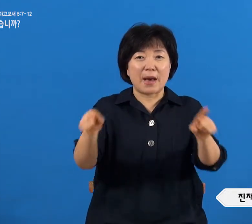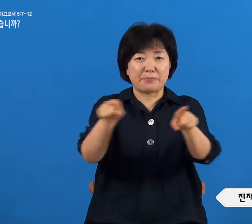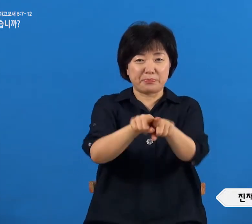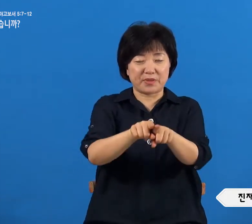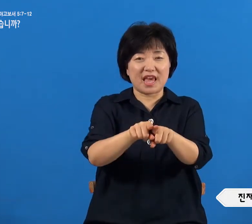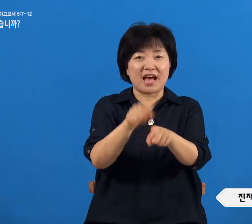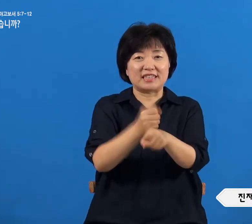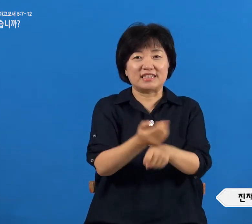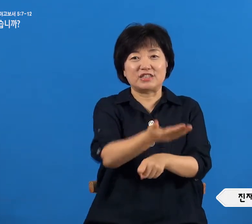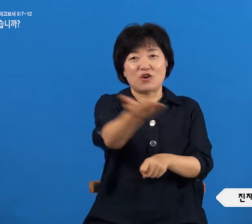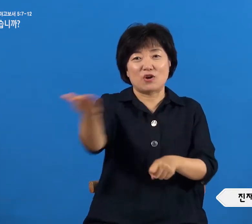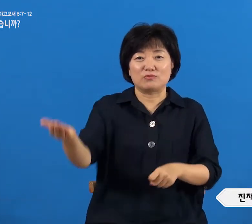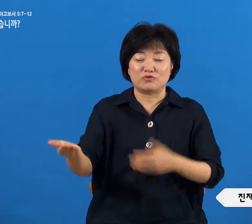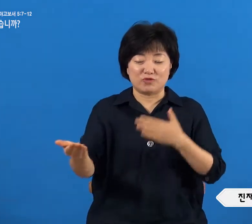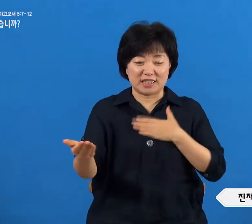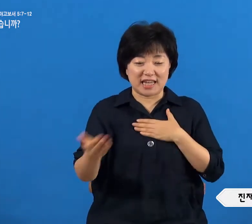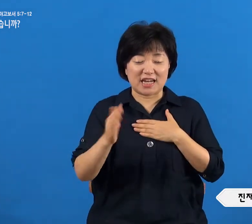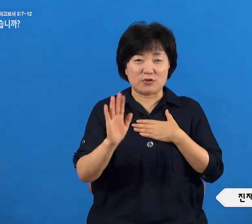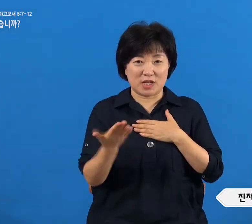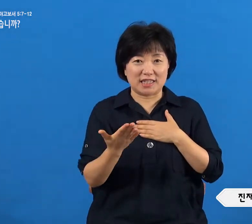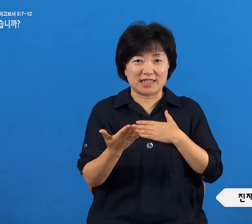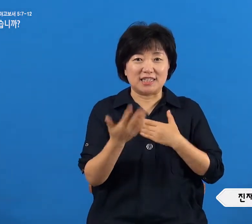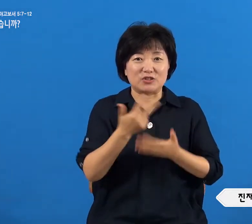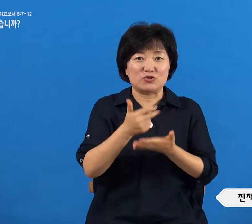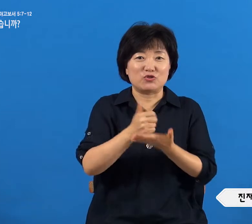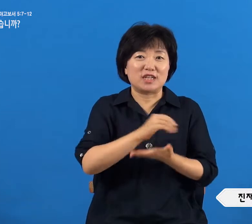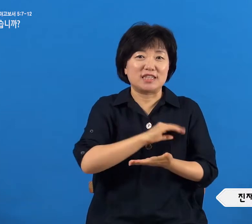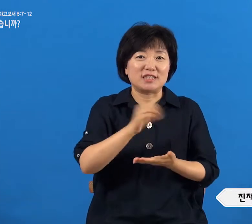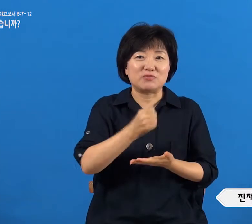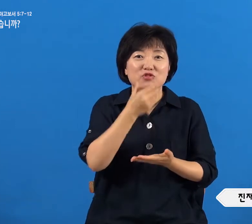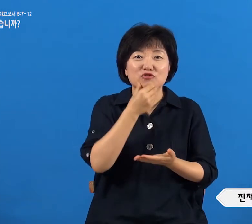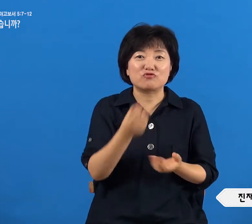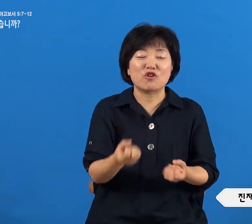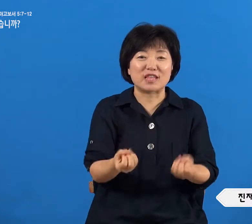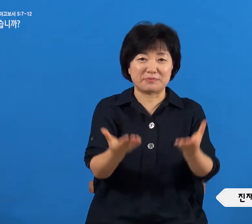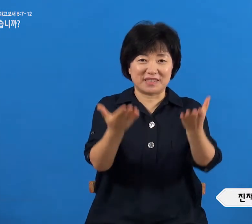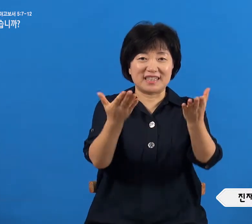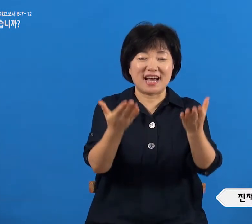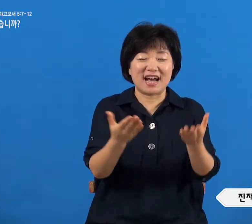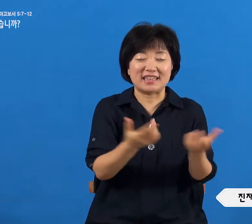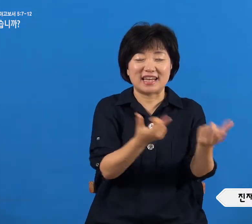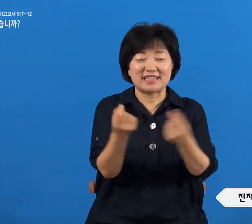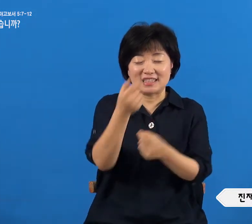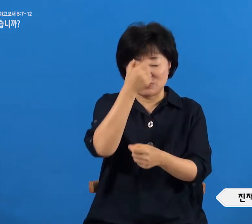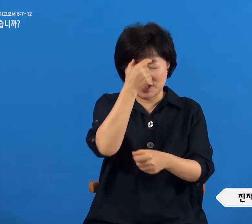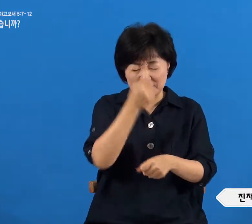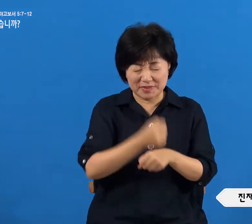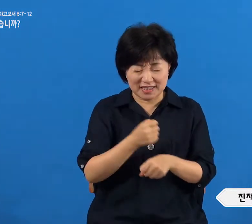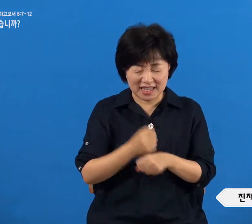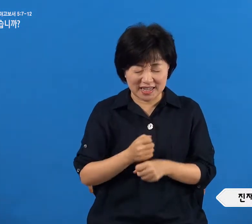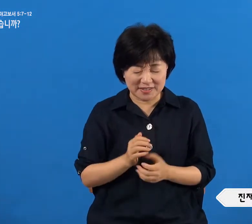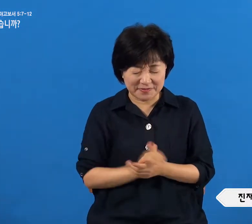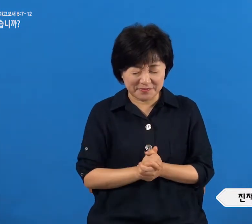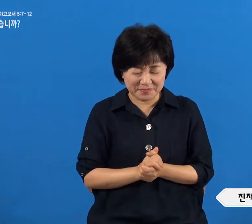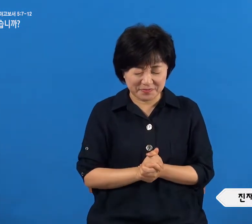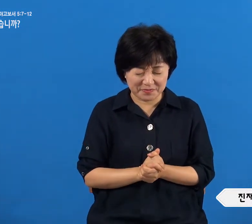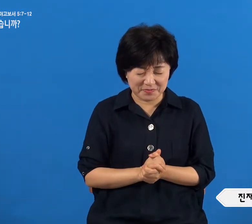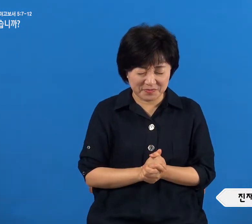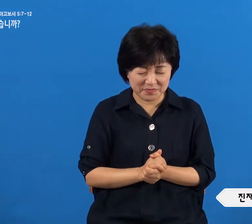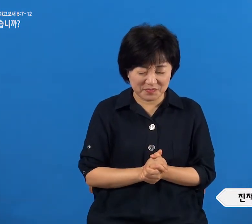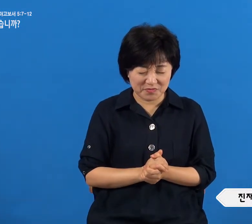하시는 여러분과 제가 되시기를 주의 이름으로 축원합니다. 기도하겠습니다.